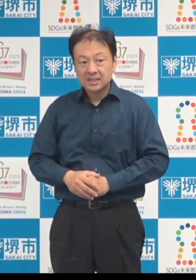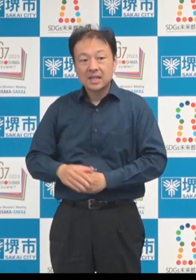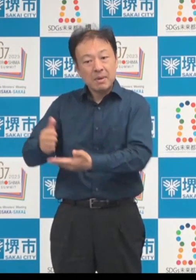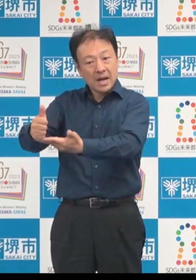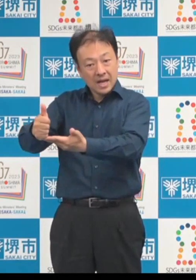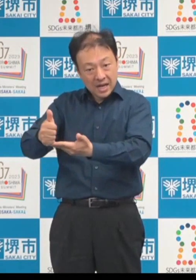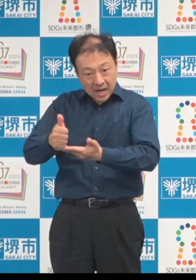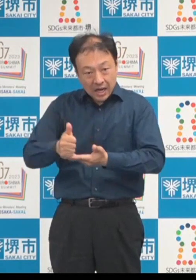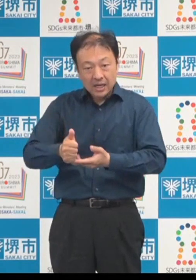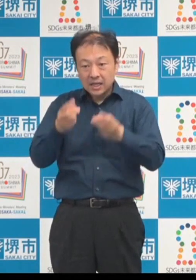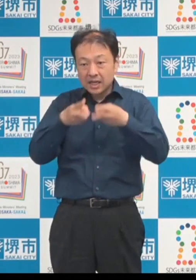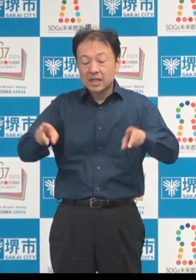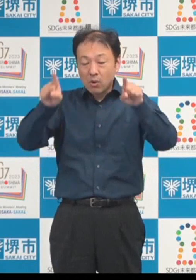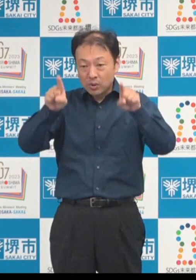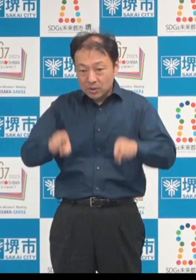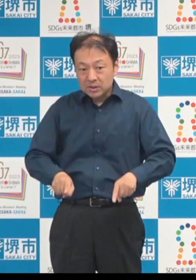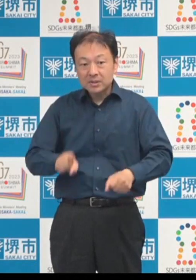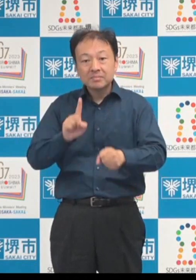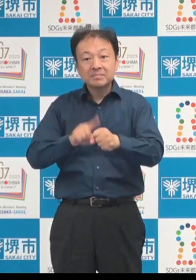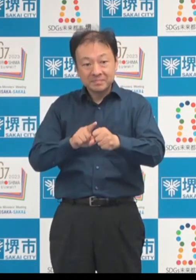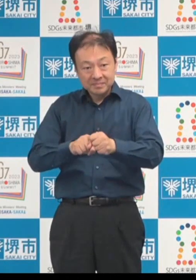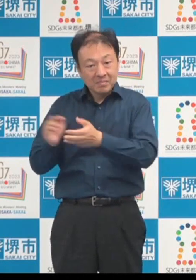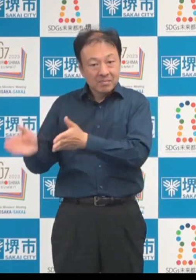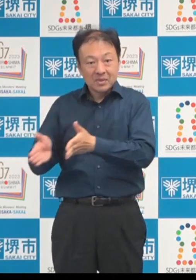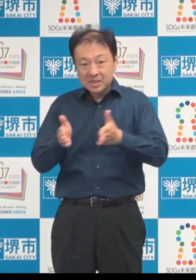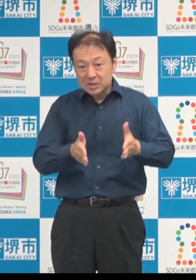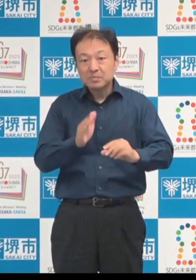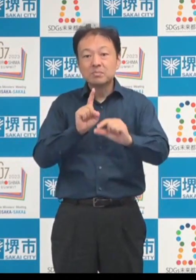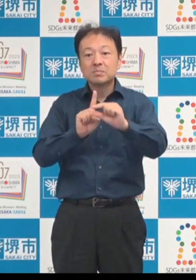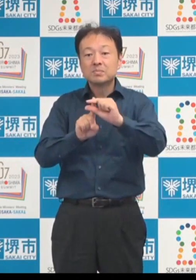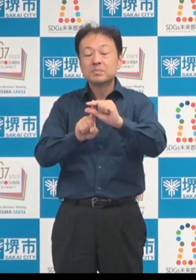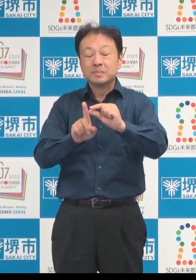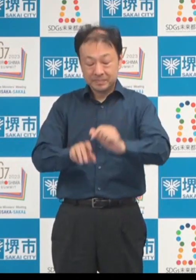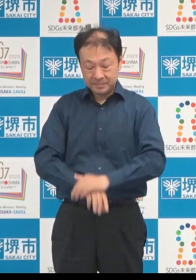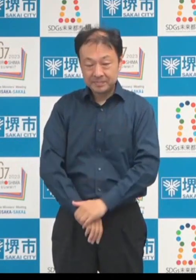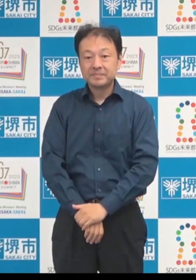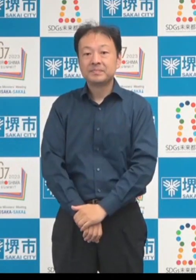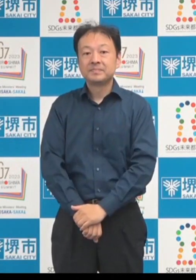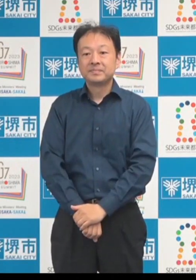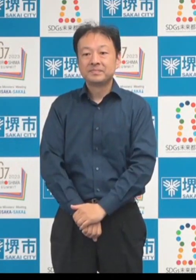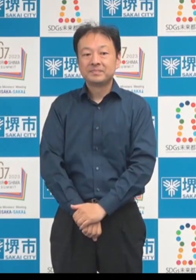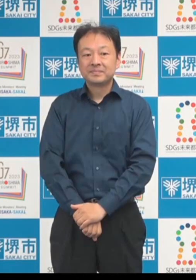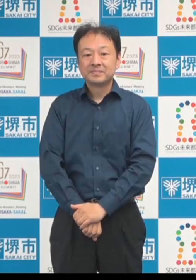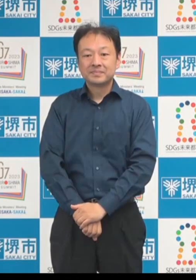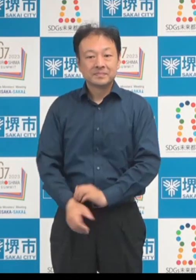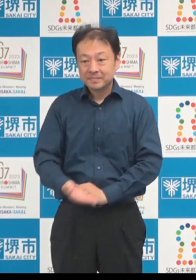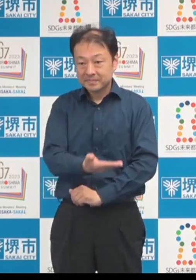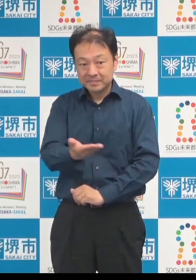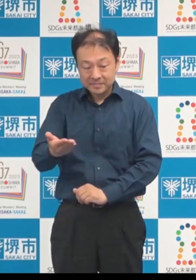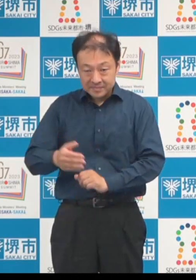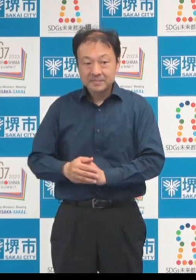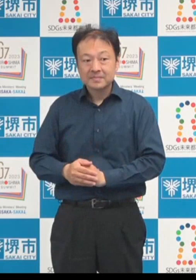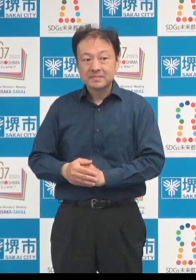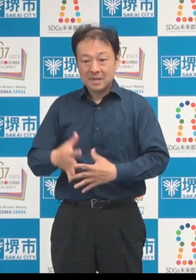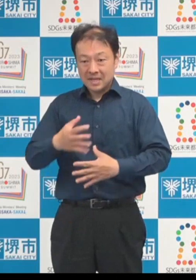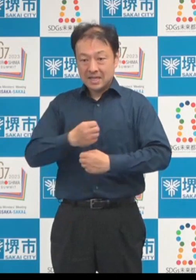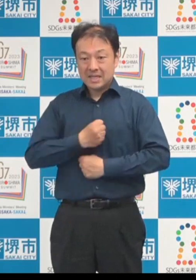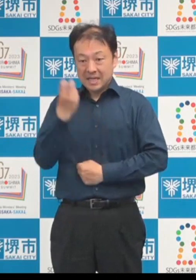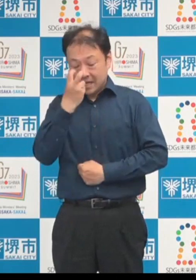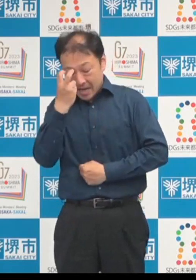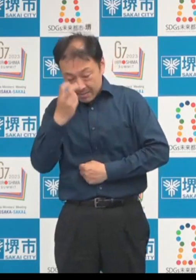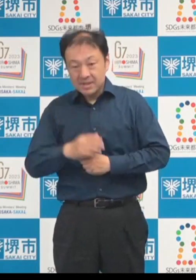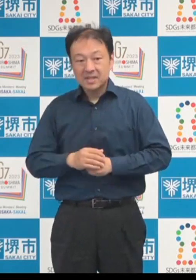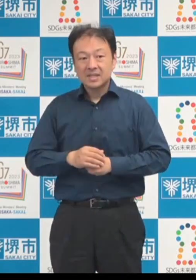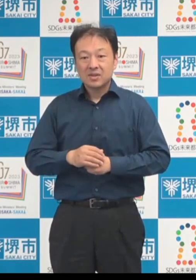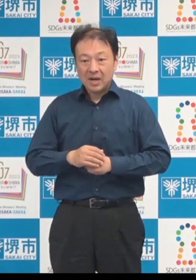迎行事等についてですが、準備を進めています。マスコミの皆さんについても、確かにその警備とかシティドレッシ